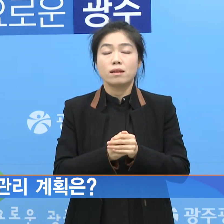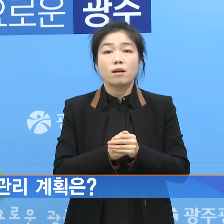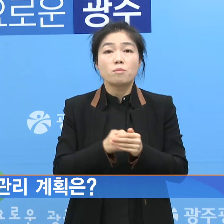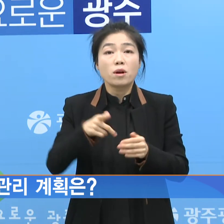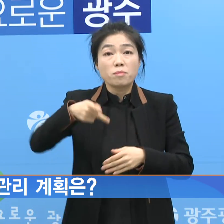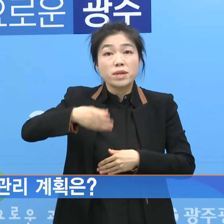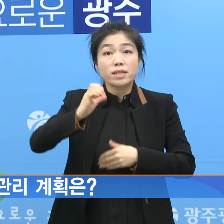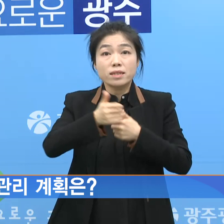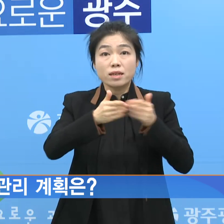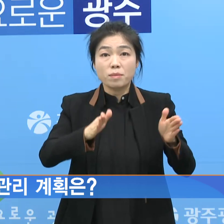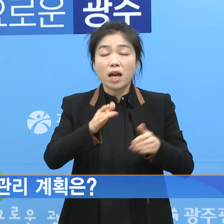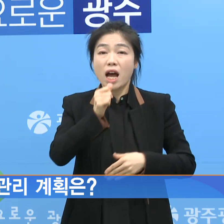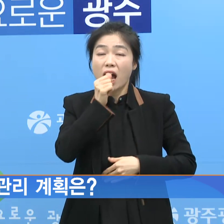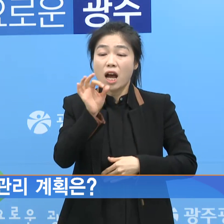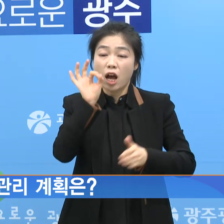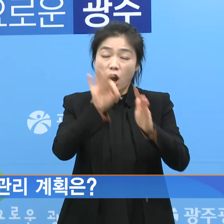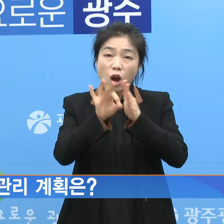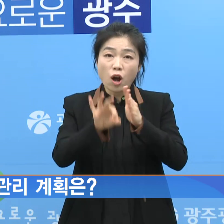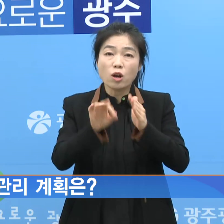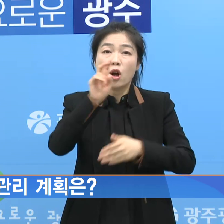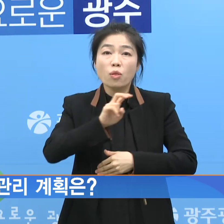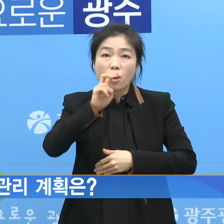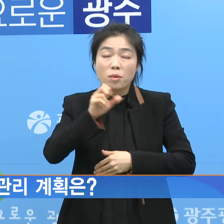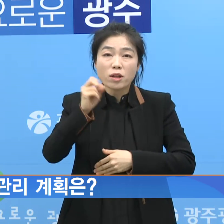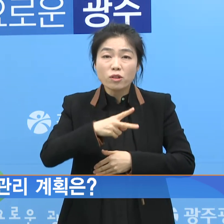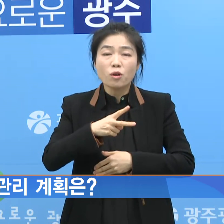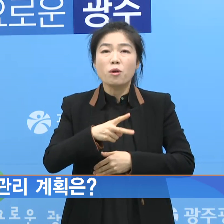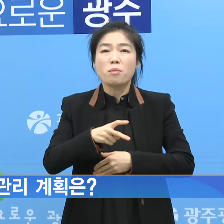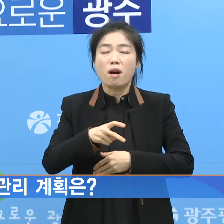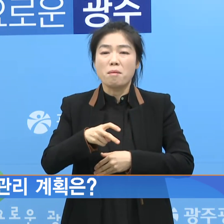대상은 PC방, 코인 노래방, 성인 게임방 등